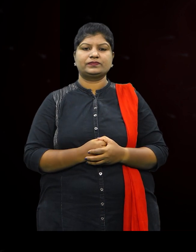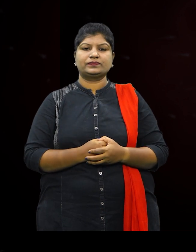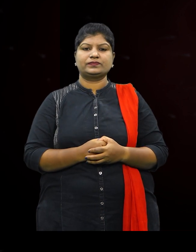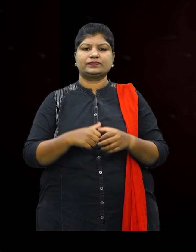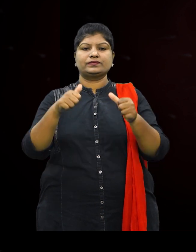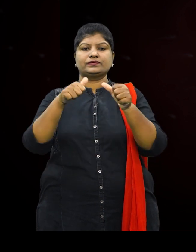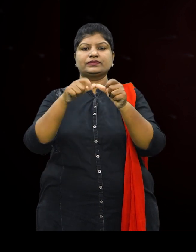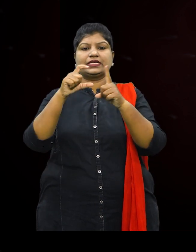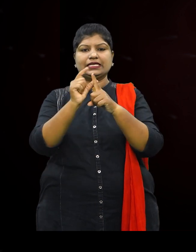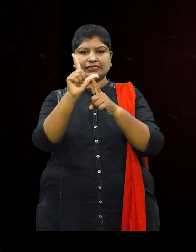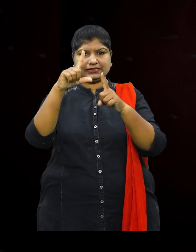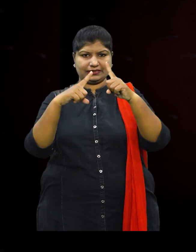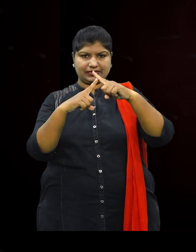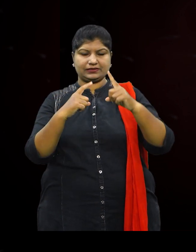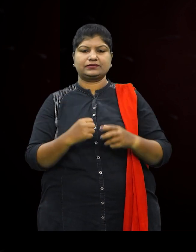वयस्क।